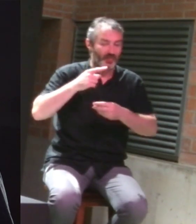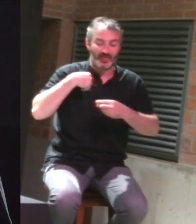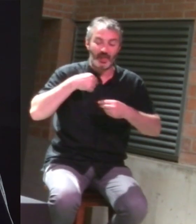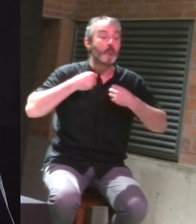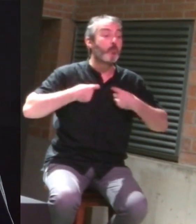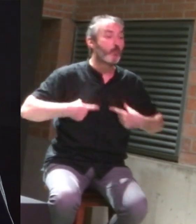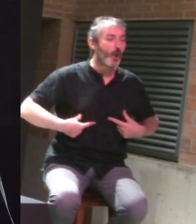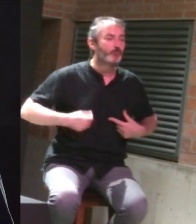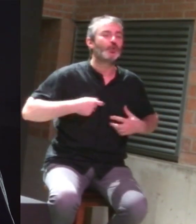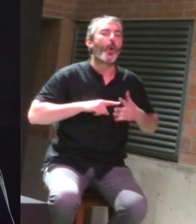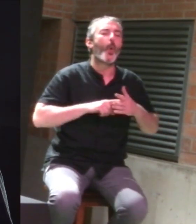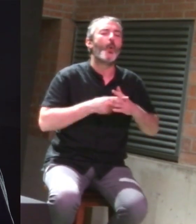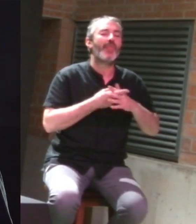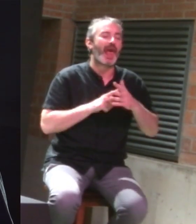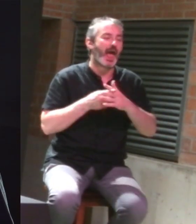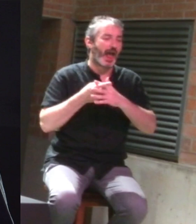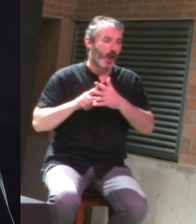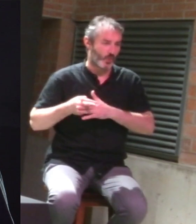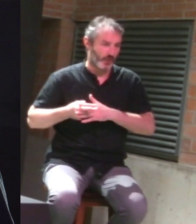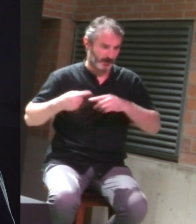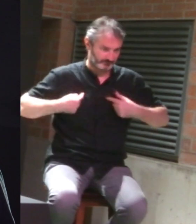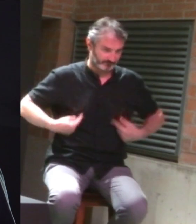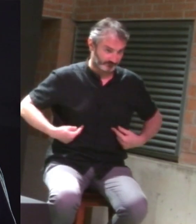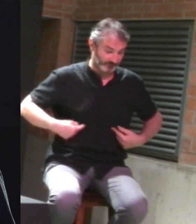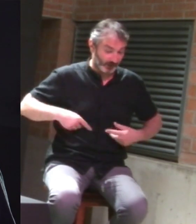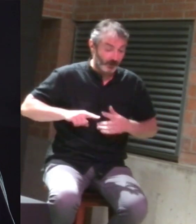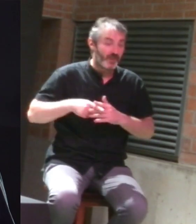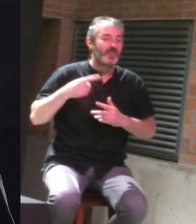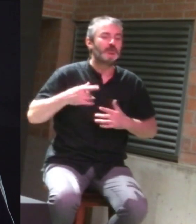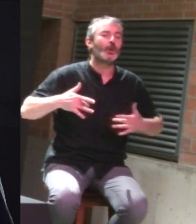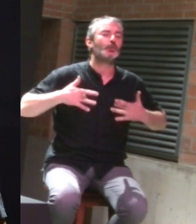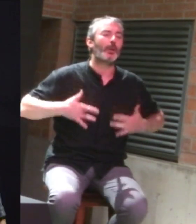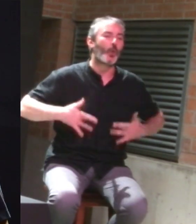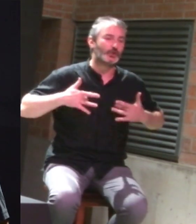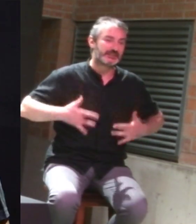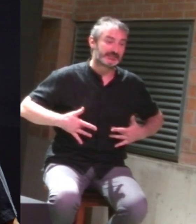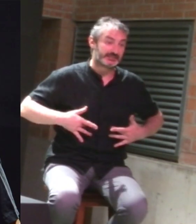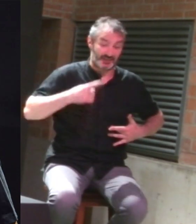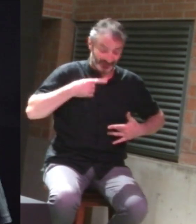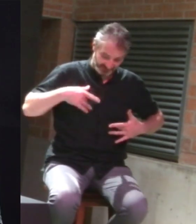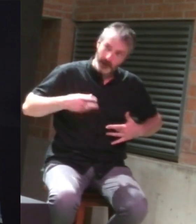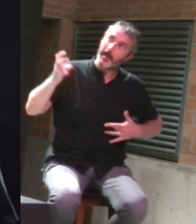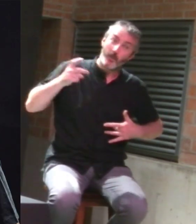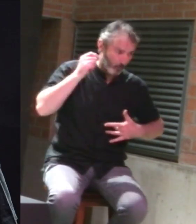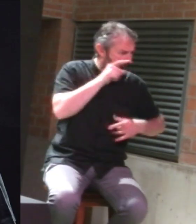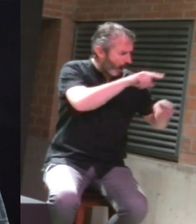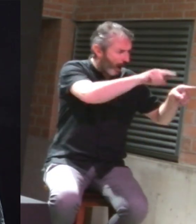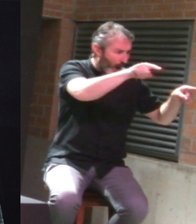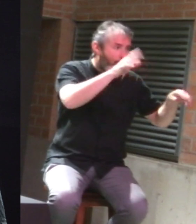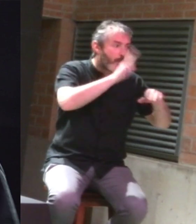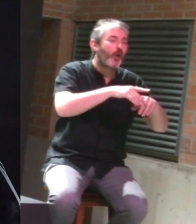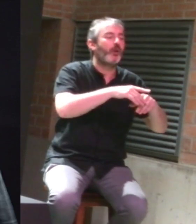la mucosa pulmonar que muchas veces degeneraban en tuberculosis. Eran enfermedades industriales, eran